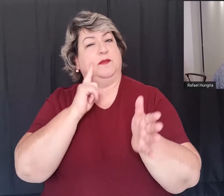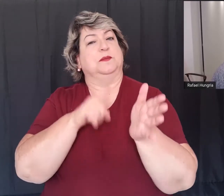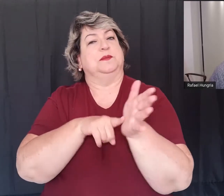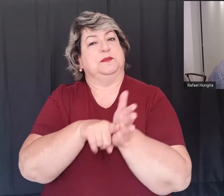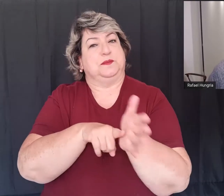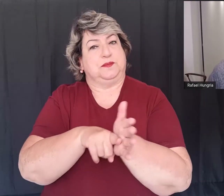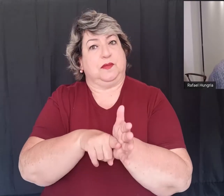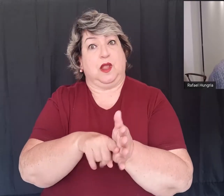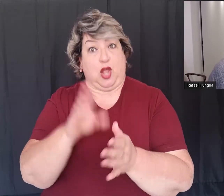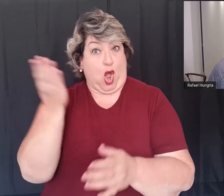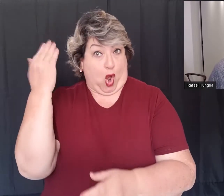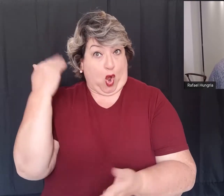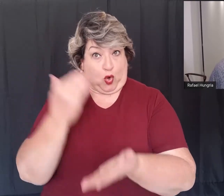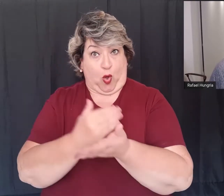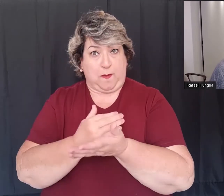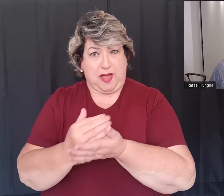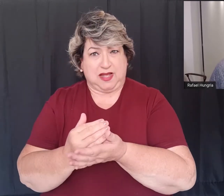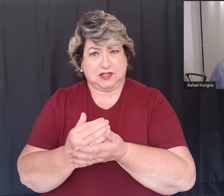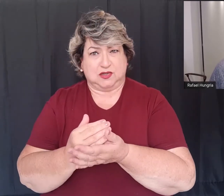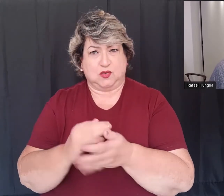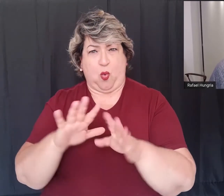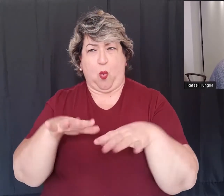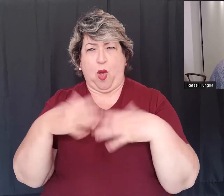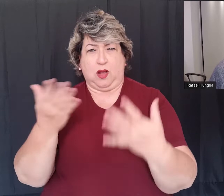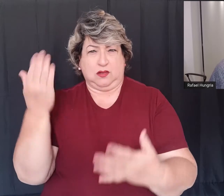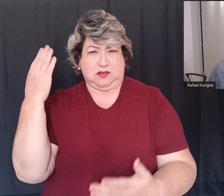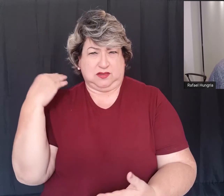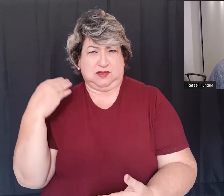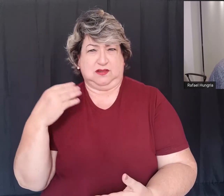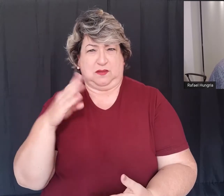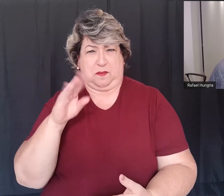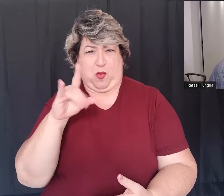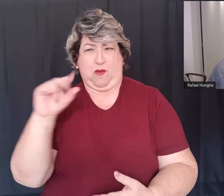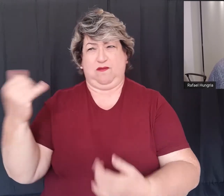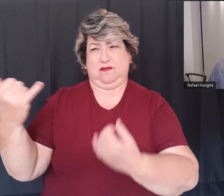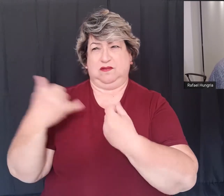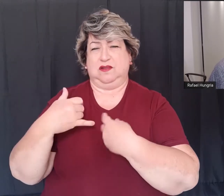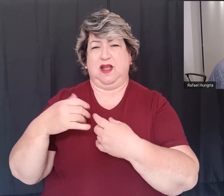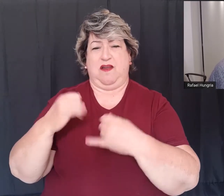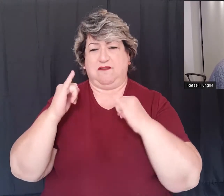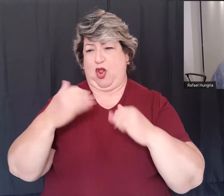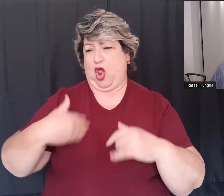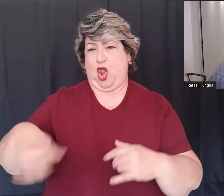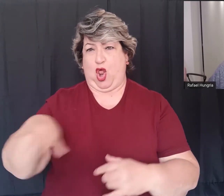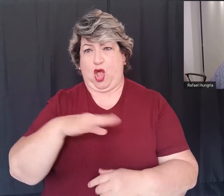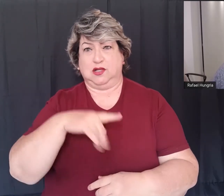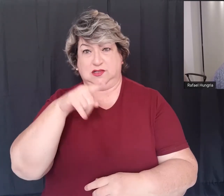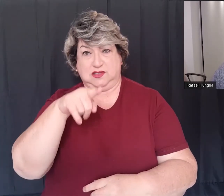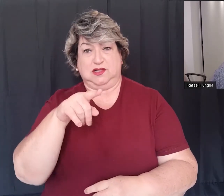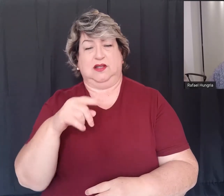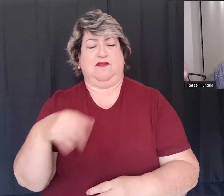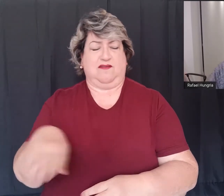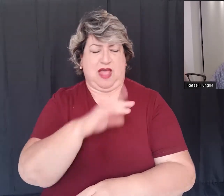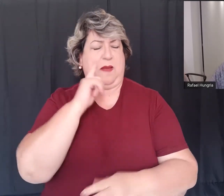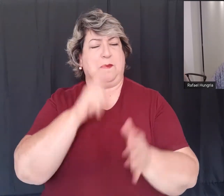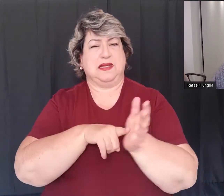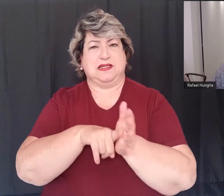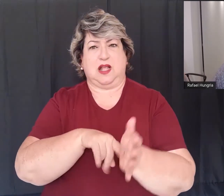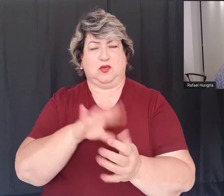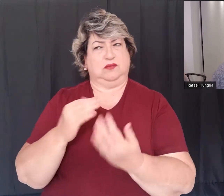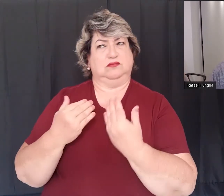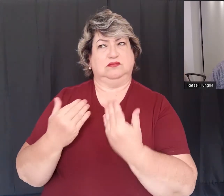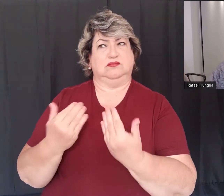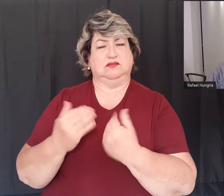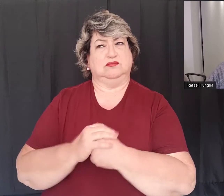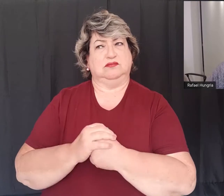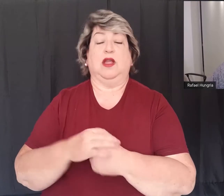realmente a curvatura da Terra. A princípio, nós não acreditamos que a Terra não era um globo, nós duvidamos. Então fomos fazer a pesquisa,